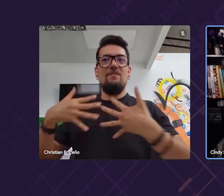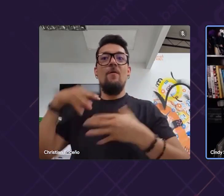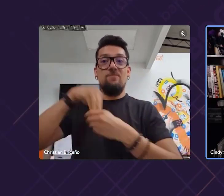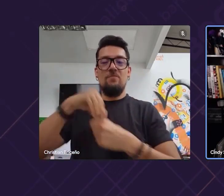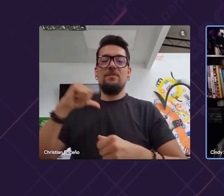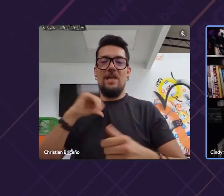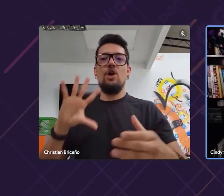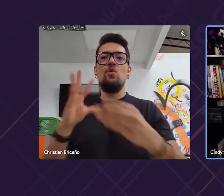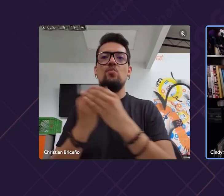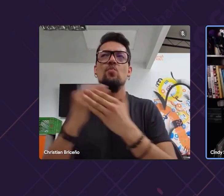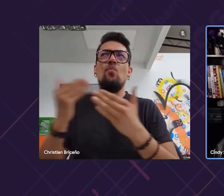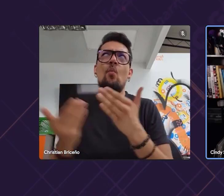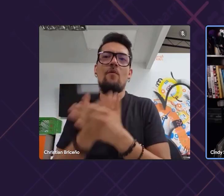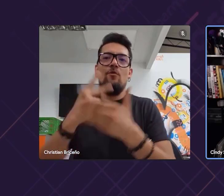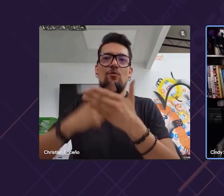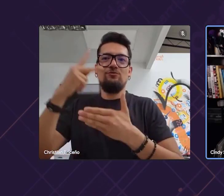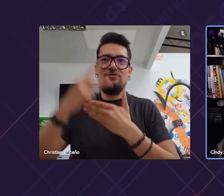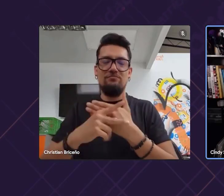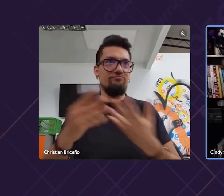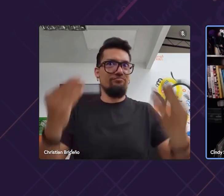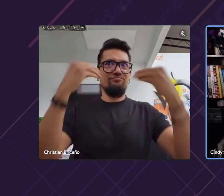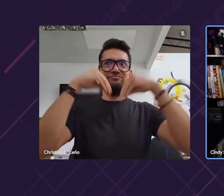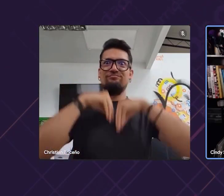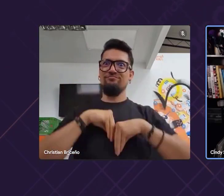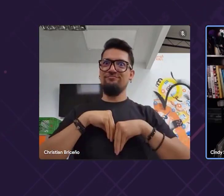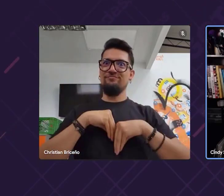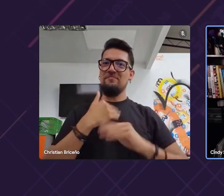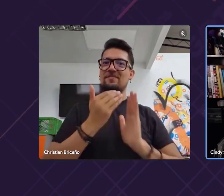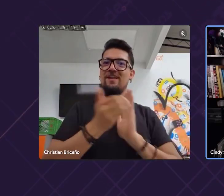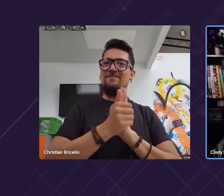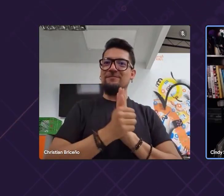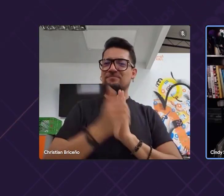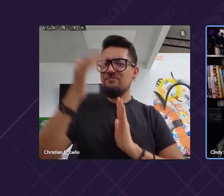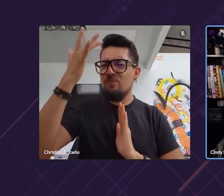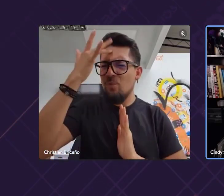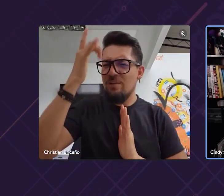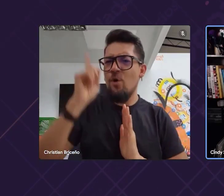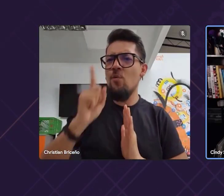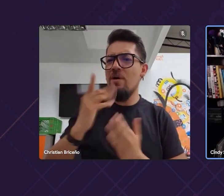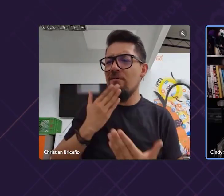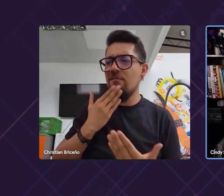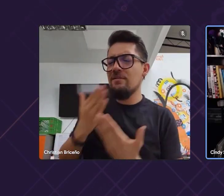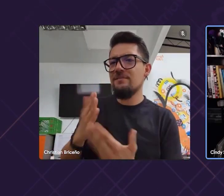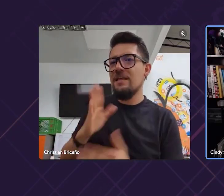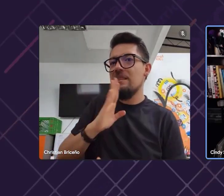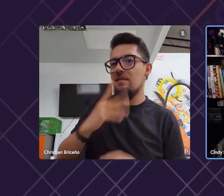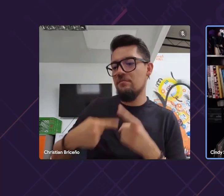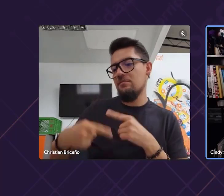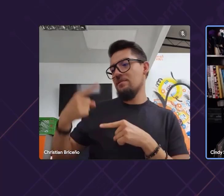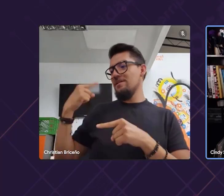pasado también participé en una obra de teatro donde es una obra de teatro inclusiva,